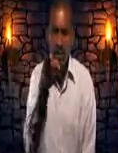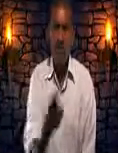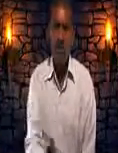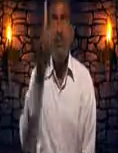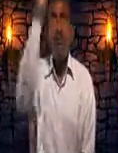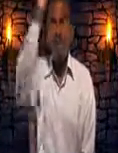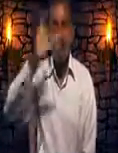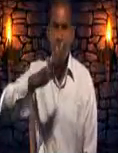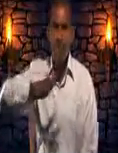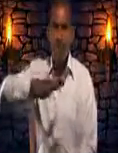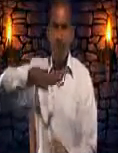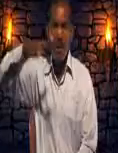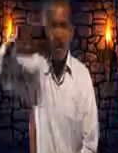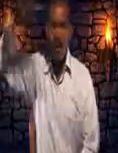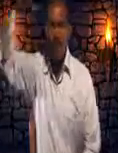தேவனை மகிமைப்படுத்து,